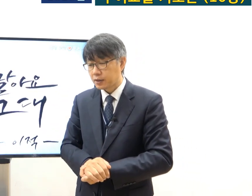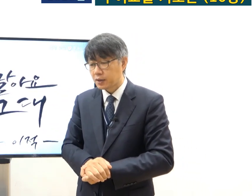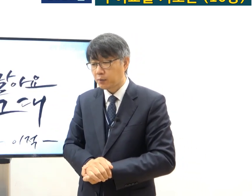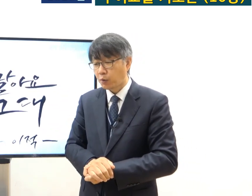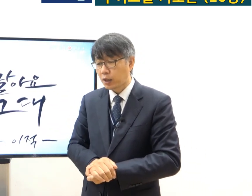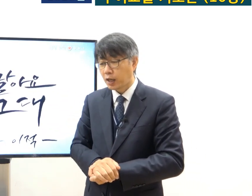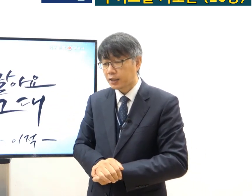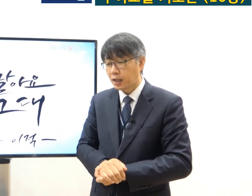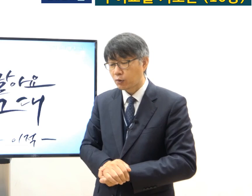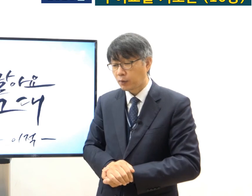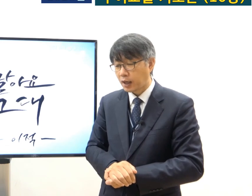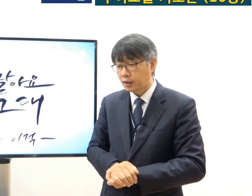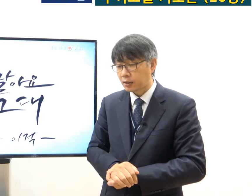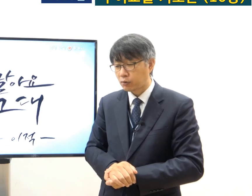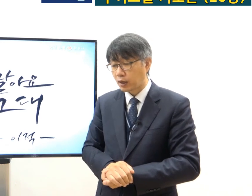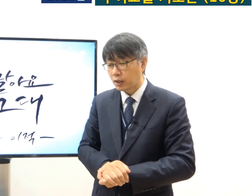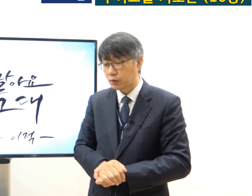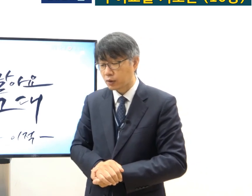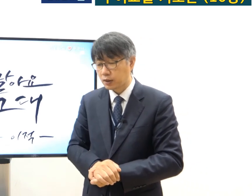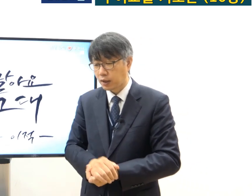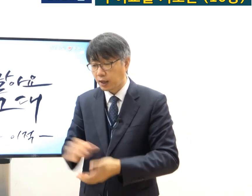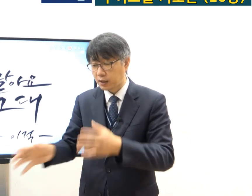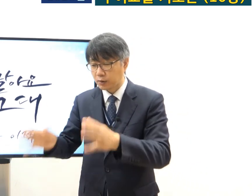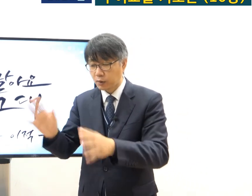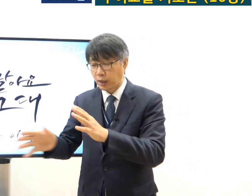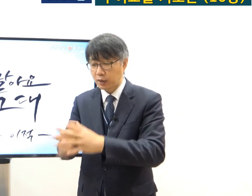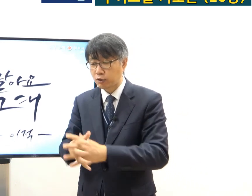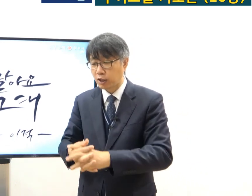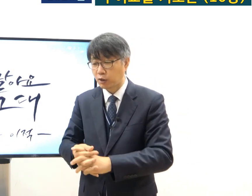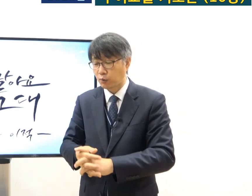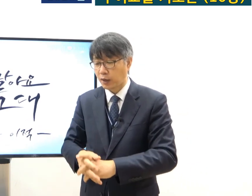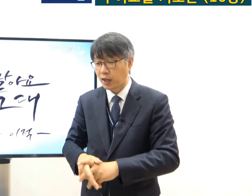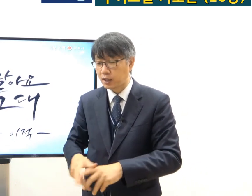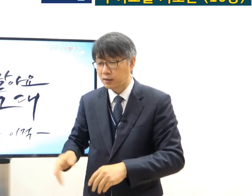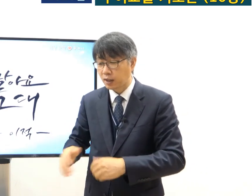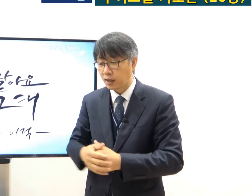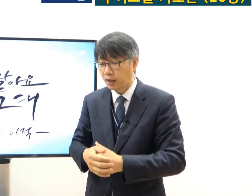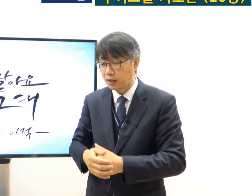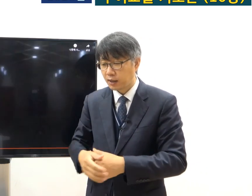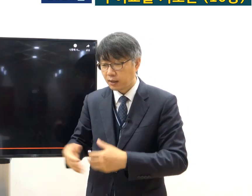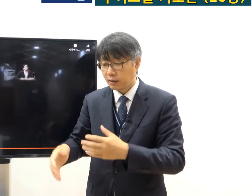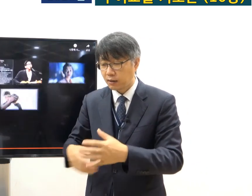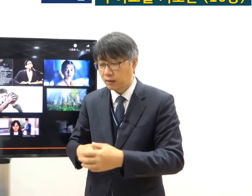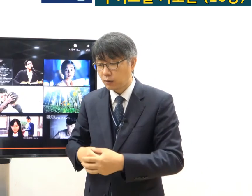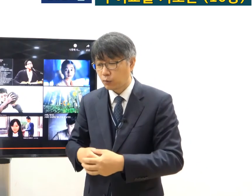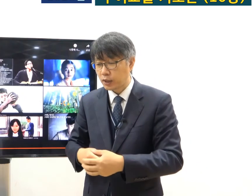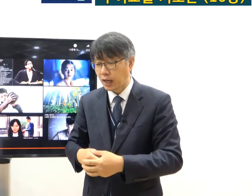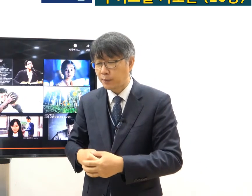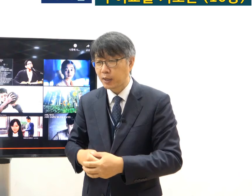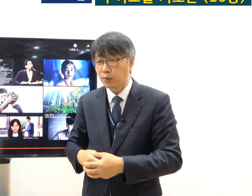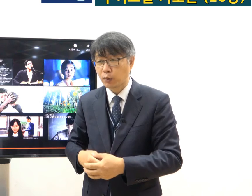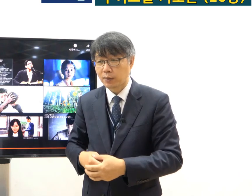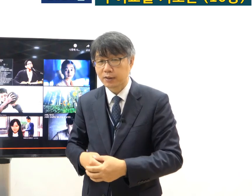지금 보니까 제가 조금 헷갈렸던 헷갈리게 가르쳐 준 거라고 조금 헷갈렸던 게, 우리 다 함께